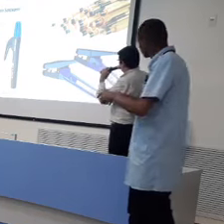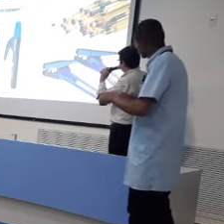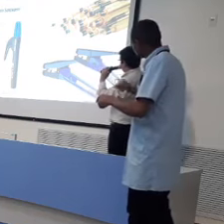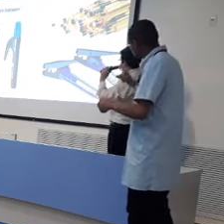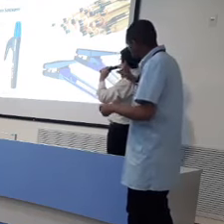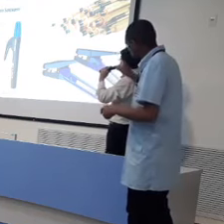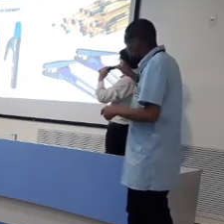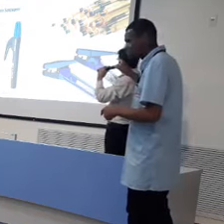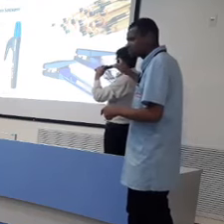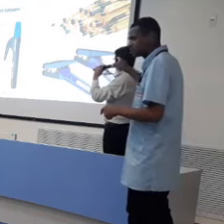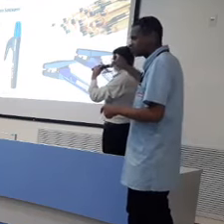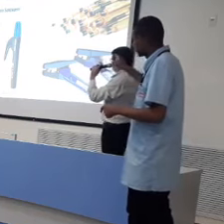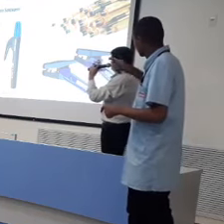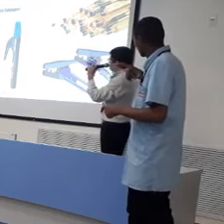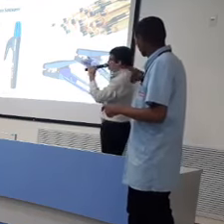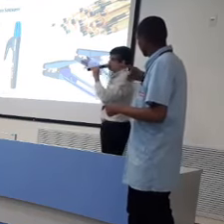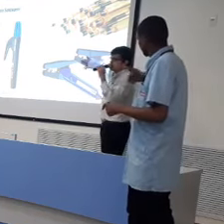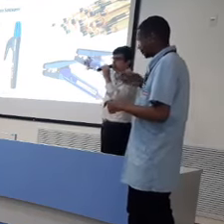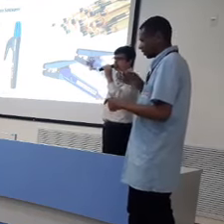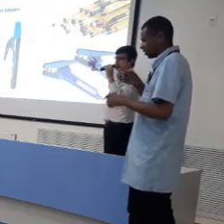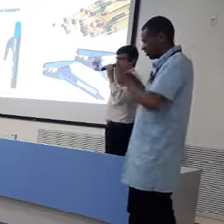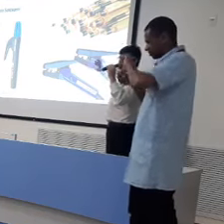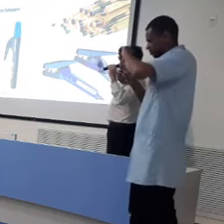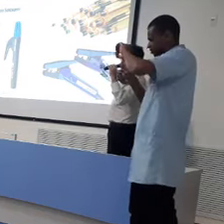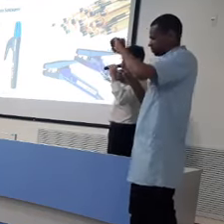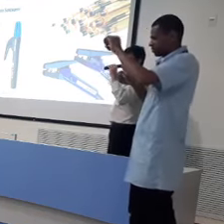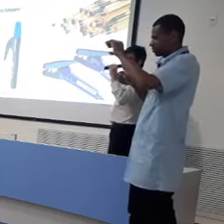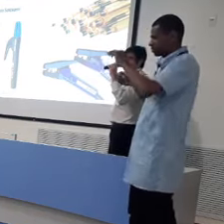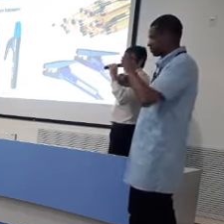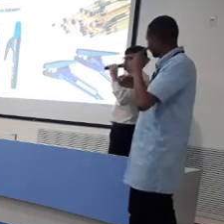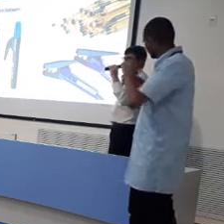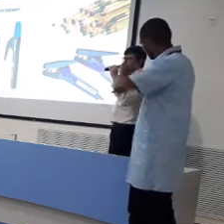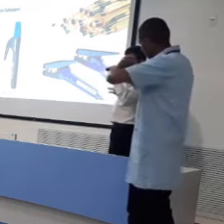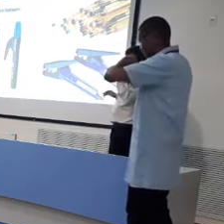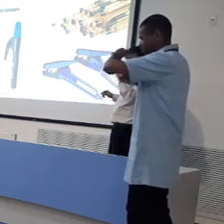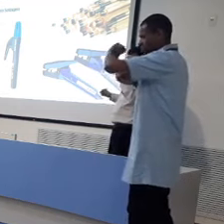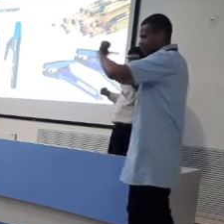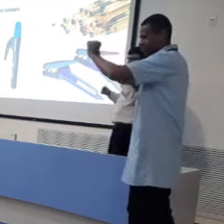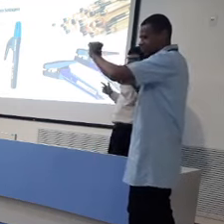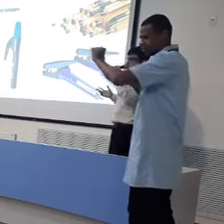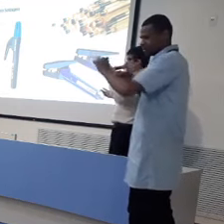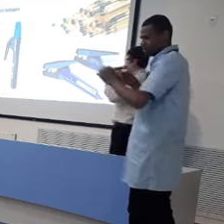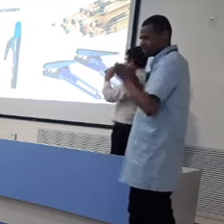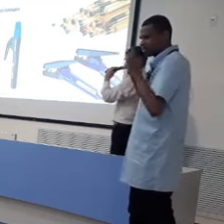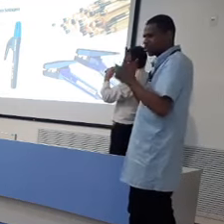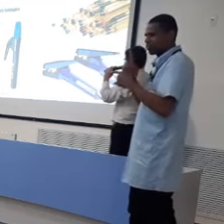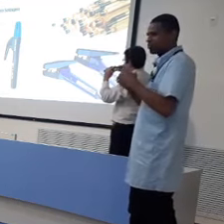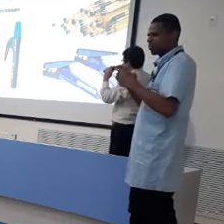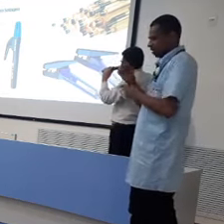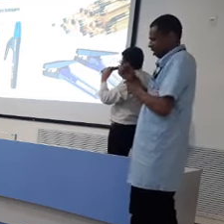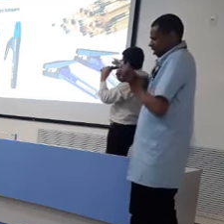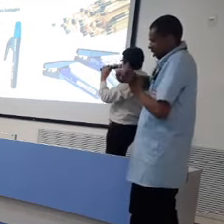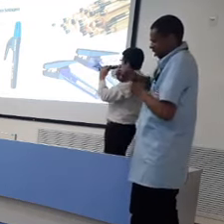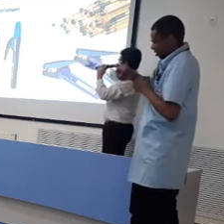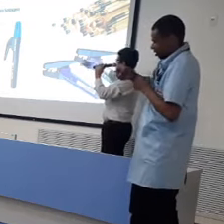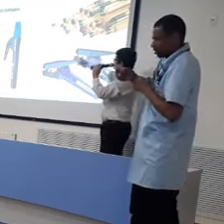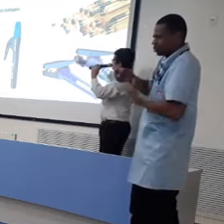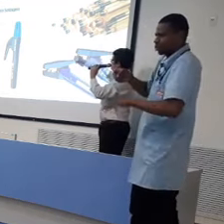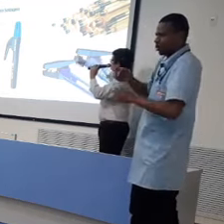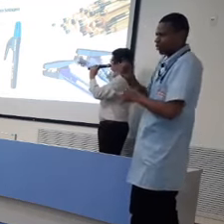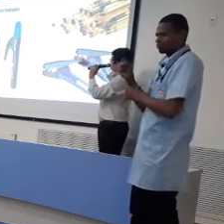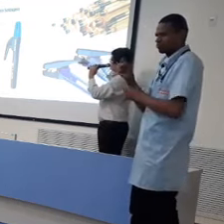Primeiramente, a gente pode ver, ela tem uma curvatura específica. Isso facilita na hora de fazer a goivagem.